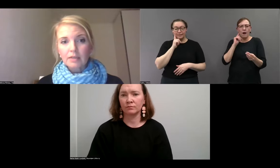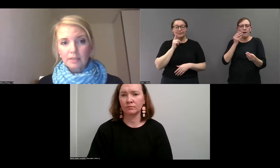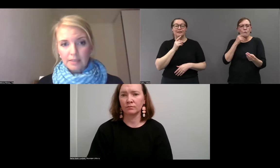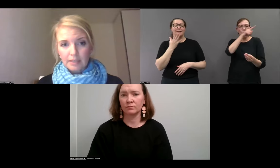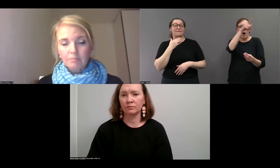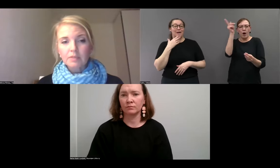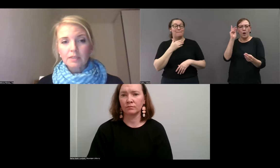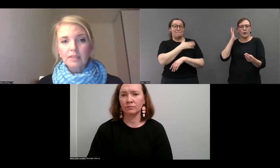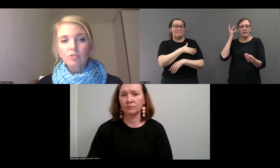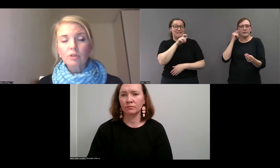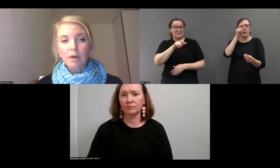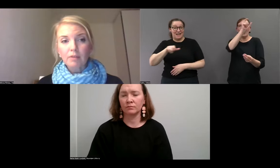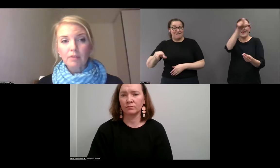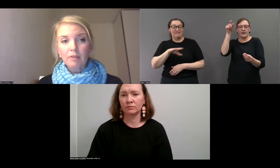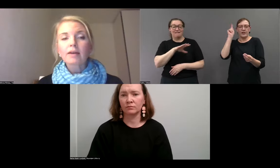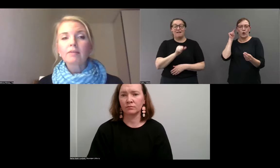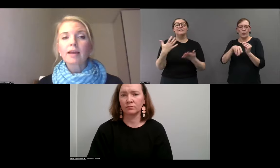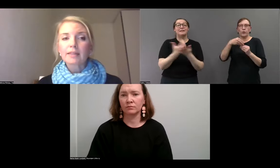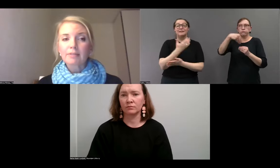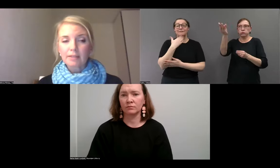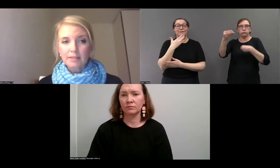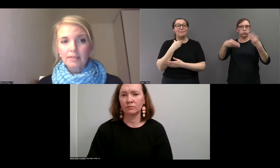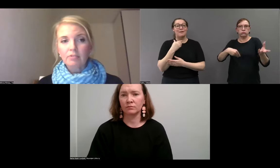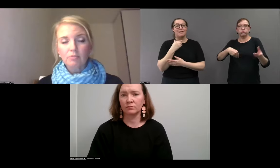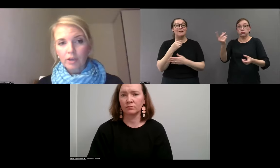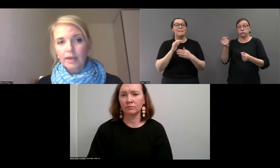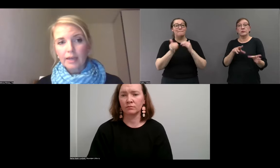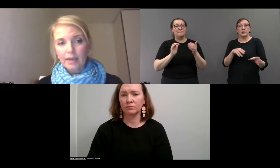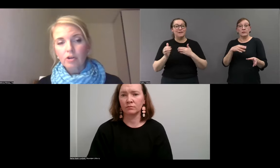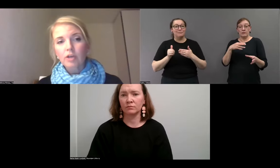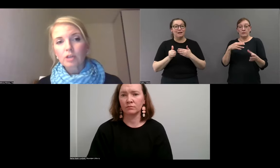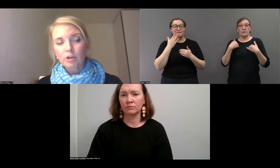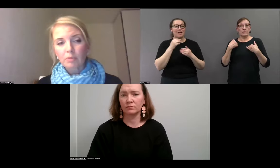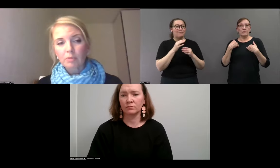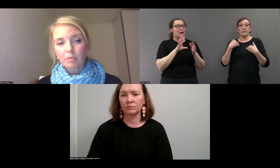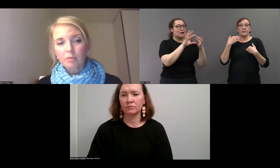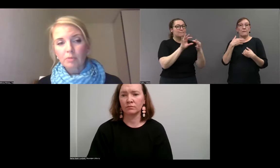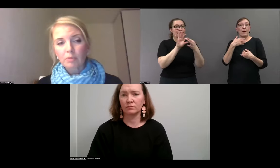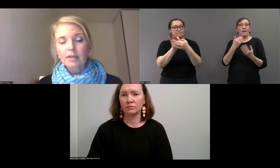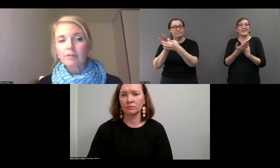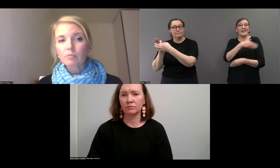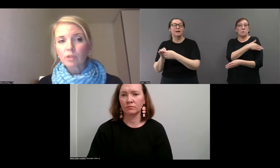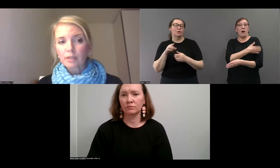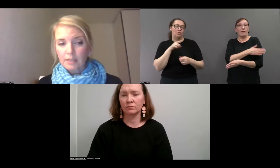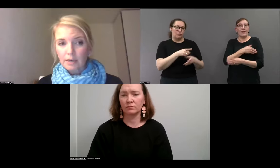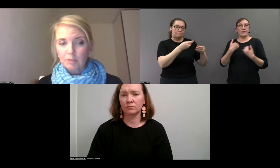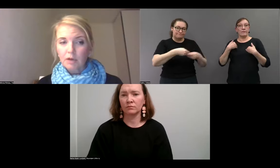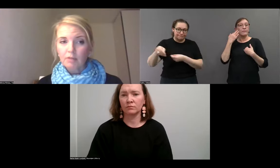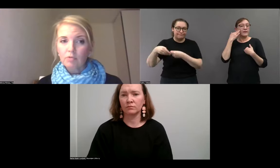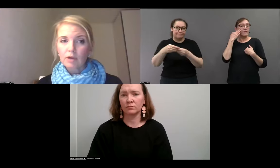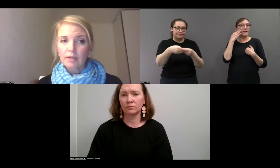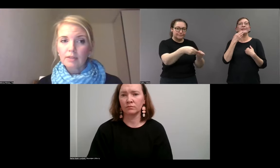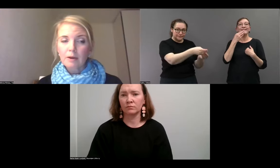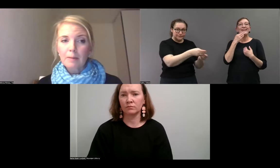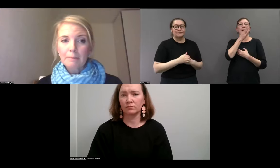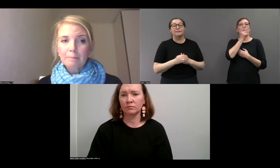vastaamaan siitä tuota palvelusta ja lähettävät ne sitten oikeille henkilöille, jotka ohjelmatekstityksestä vastaavat, mutta